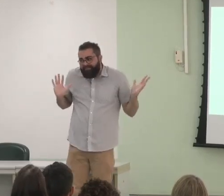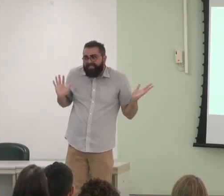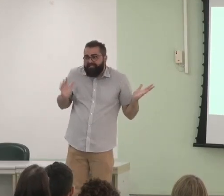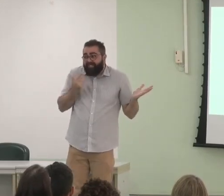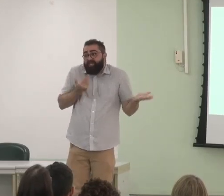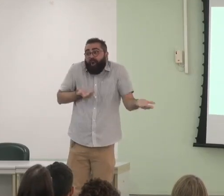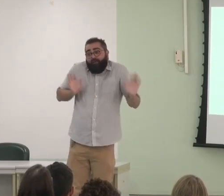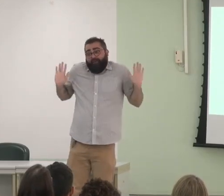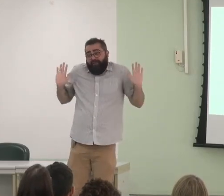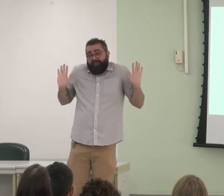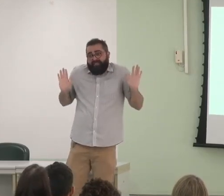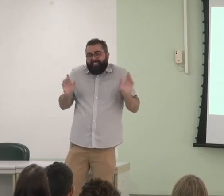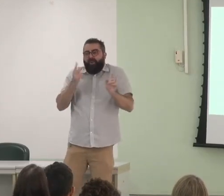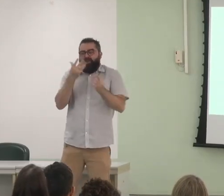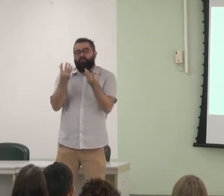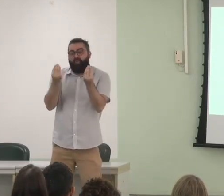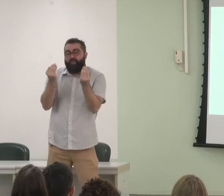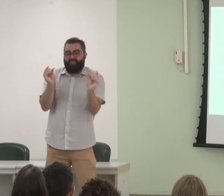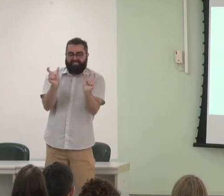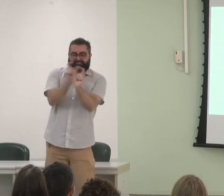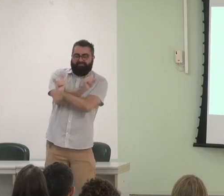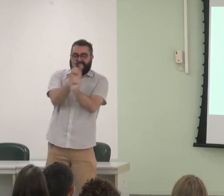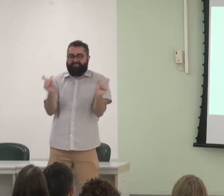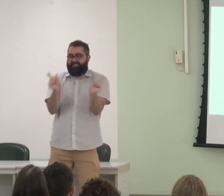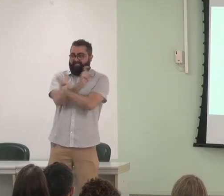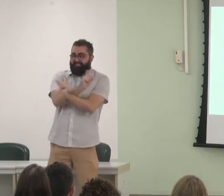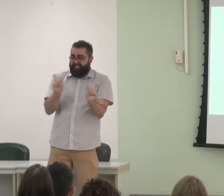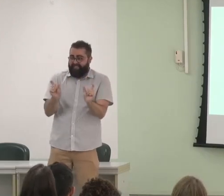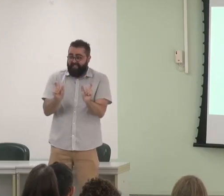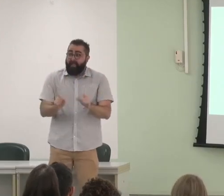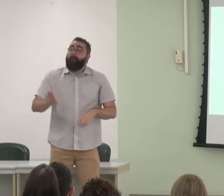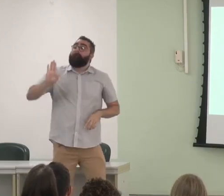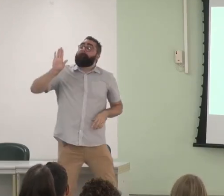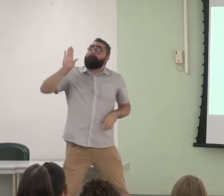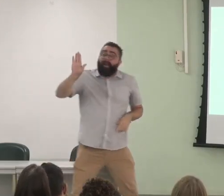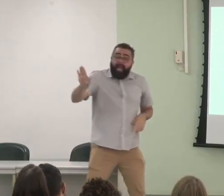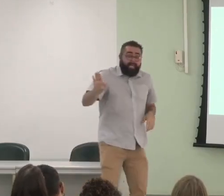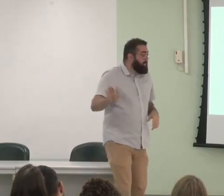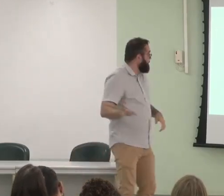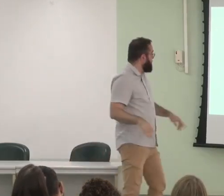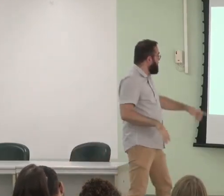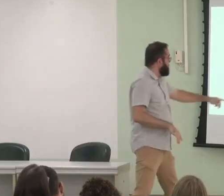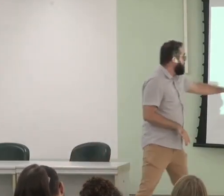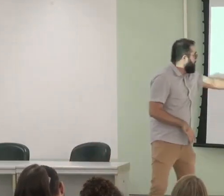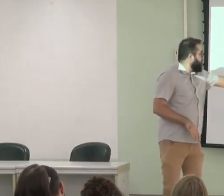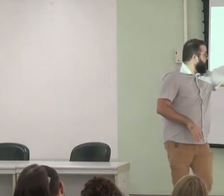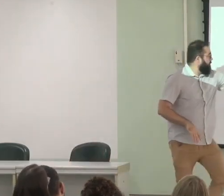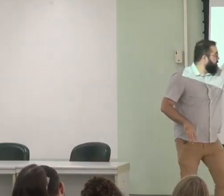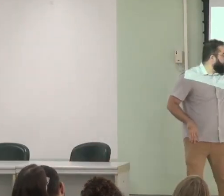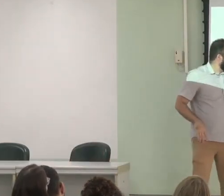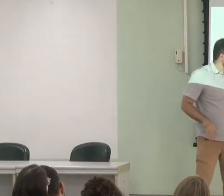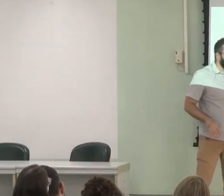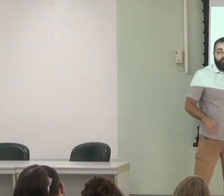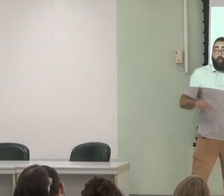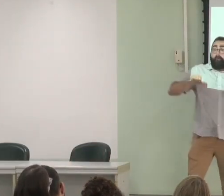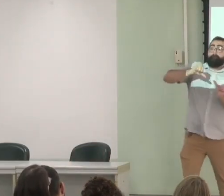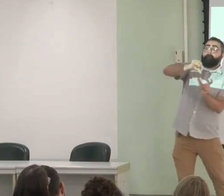língua muito recente, né? Uma língua jovem. Então, a gente vê que a ordem ela não